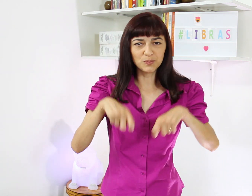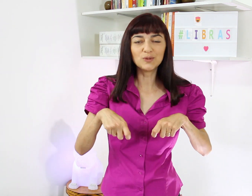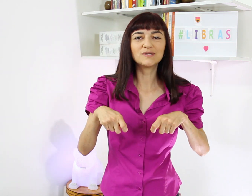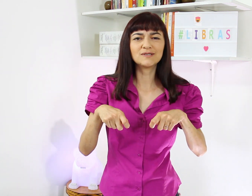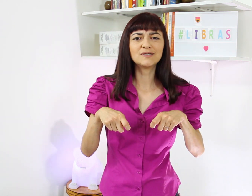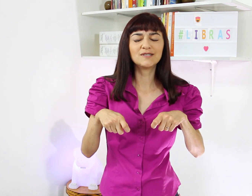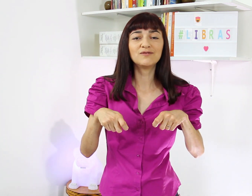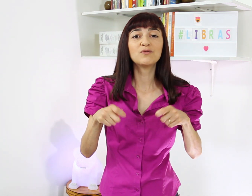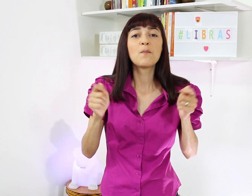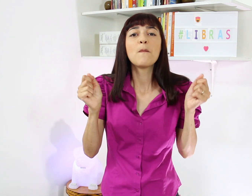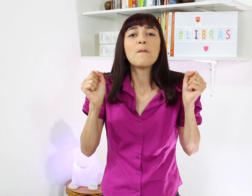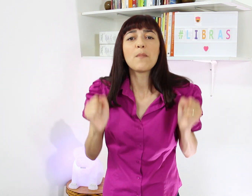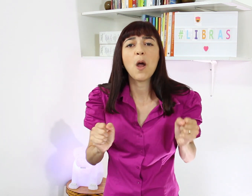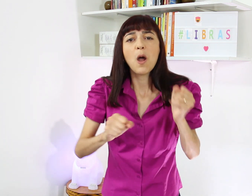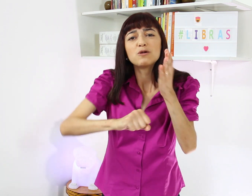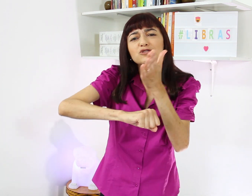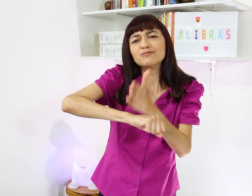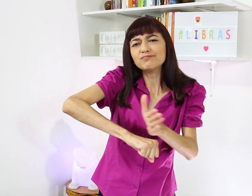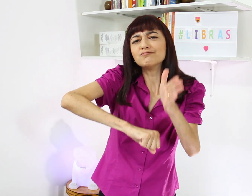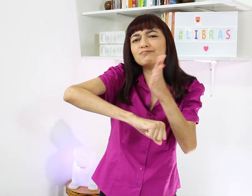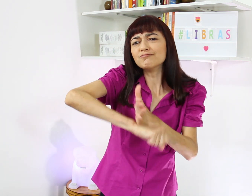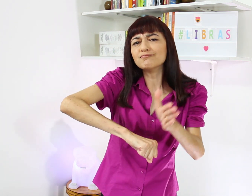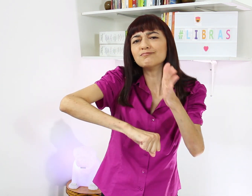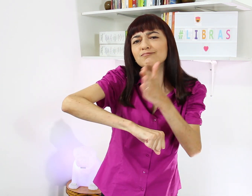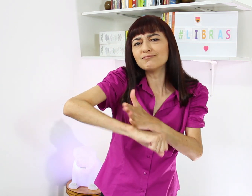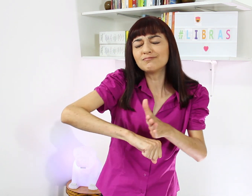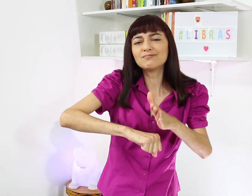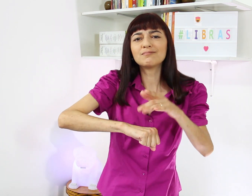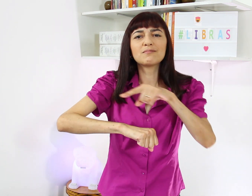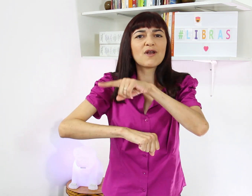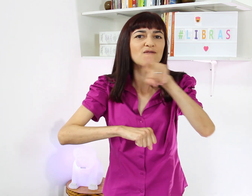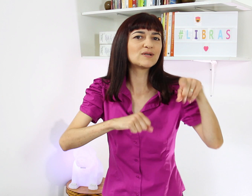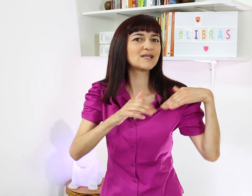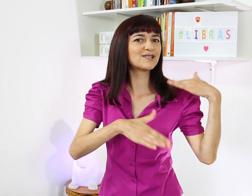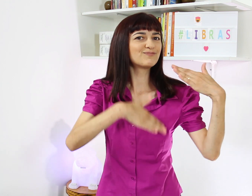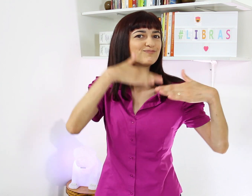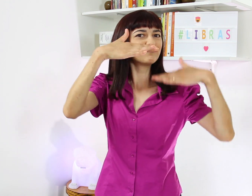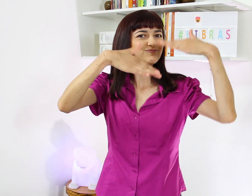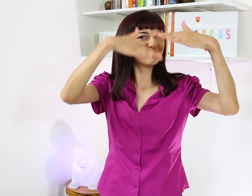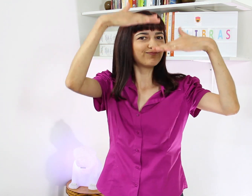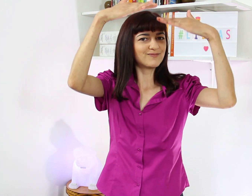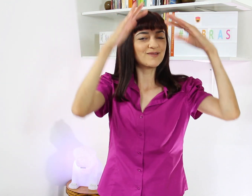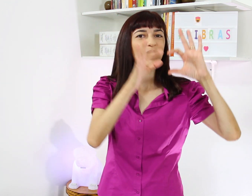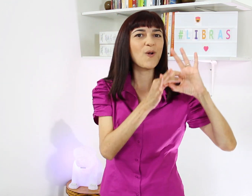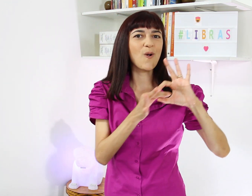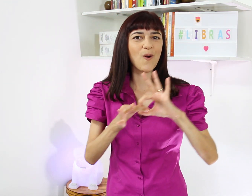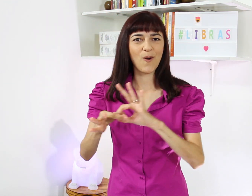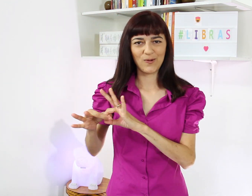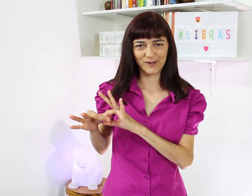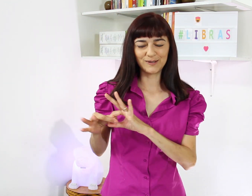facial. Pratiquem em casa que com certeza vocês vão guardar e utilizar em diversos contextos o sinal.